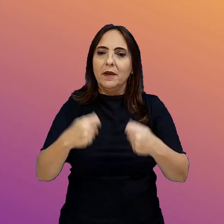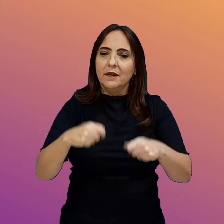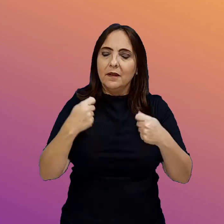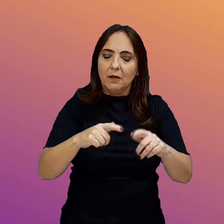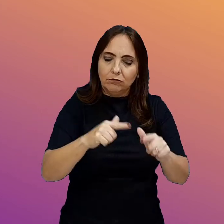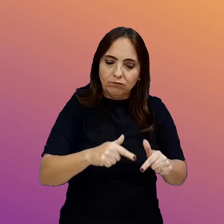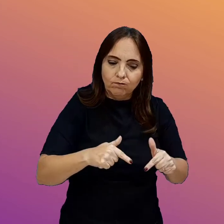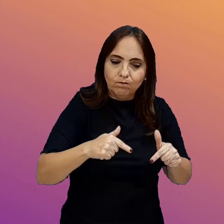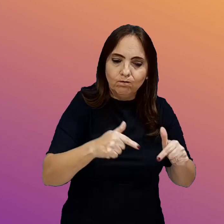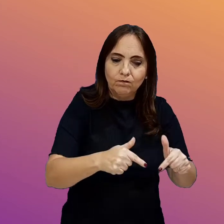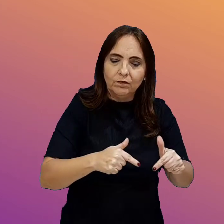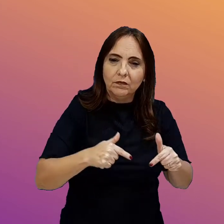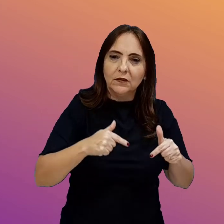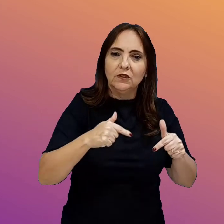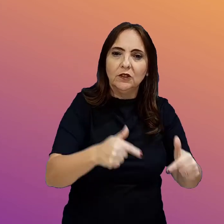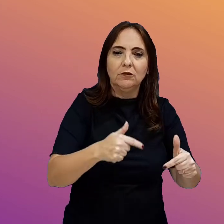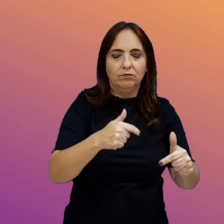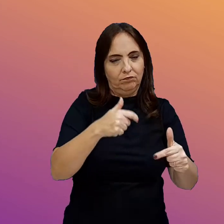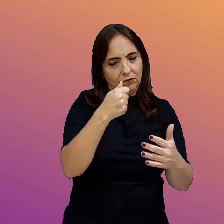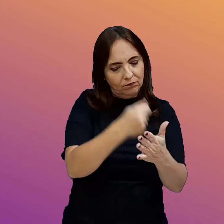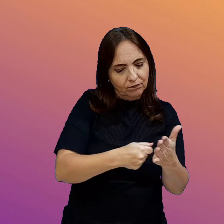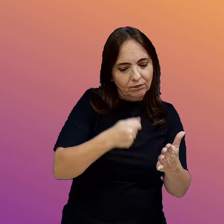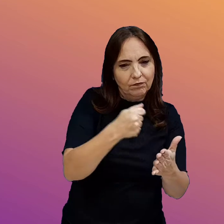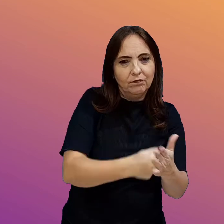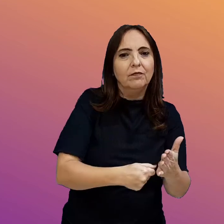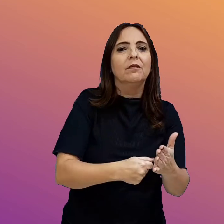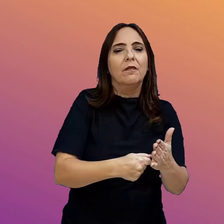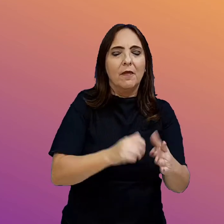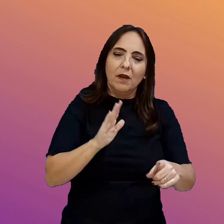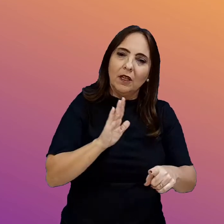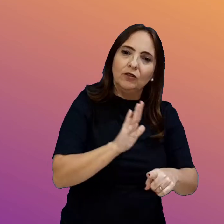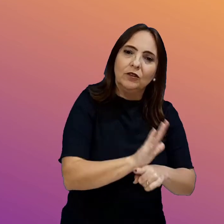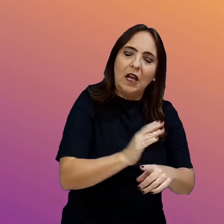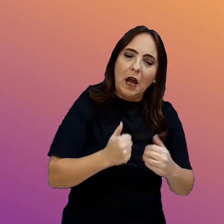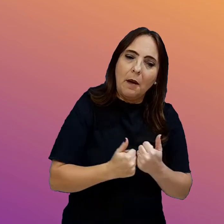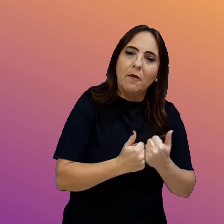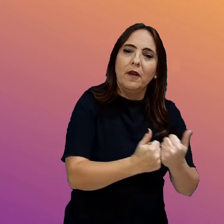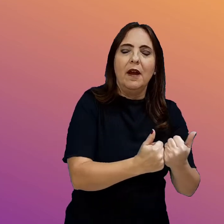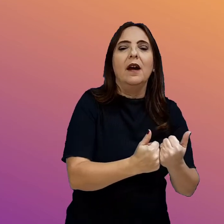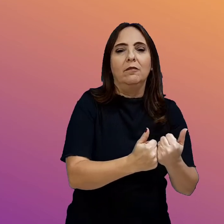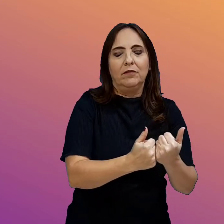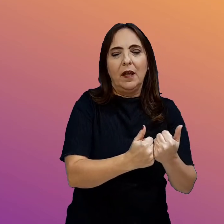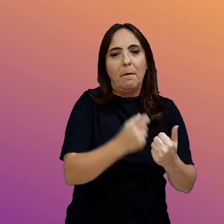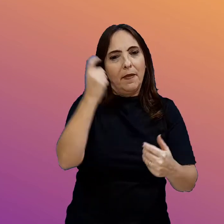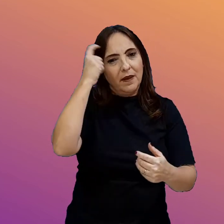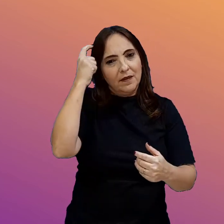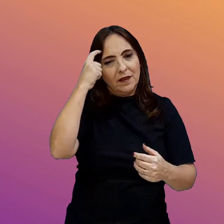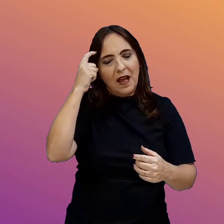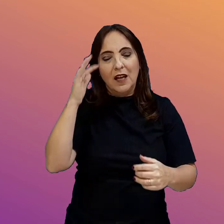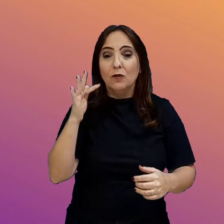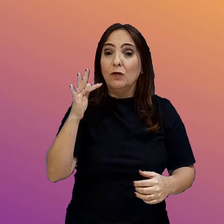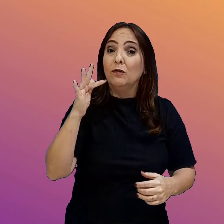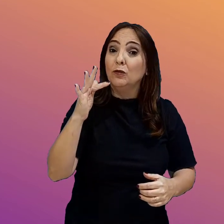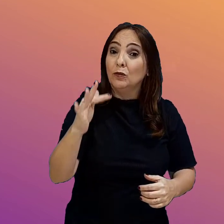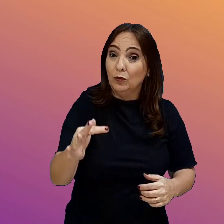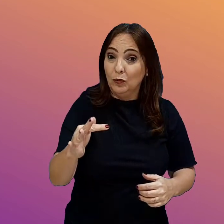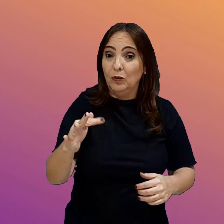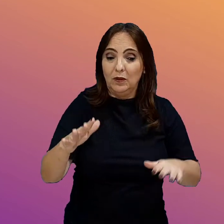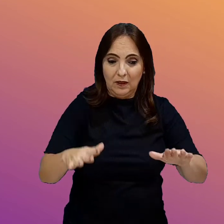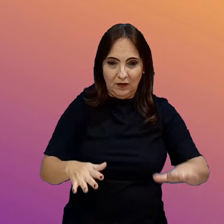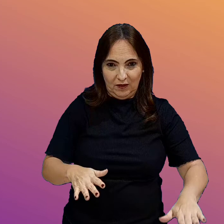podemos sim traçar um futuro para elas que envolve os planos do Senhor. E nós, como